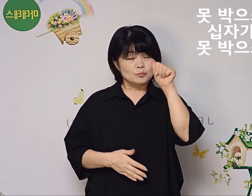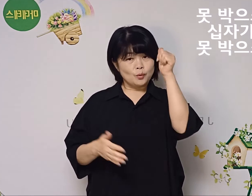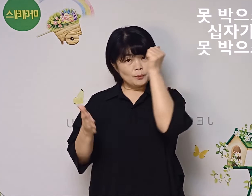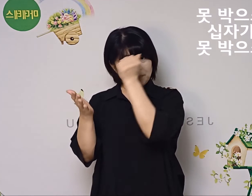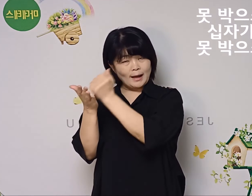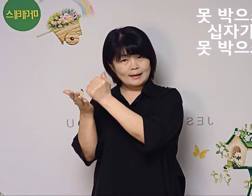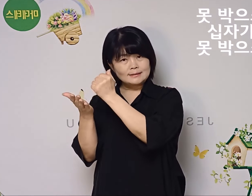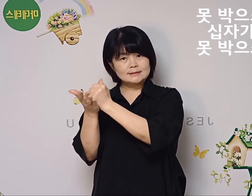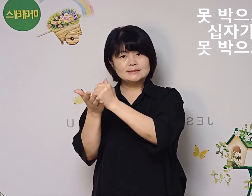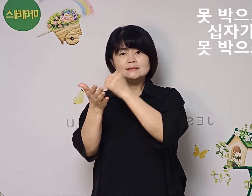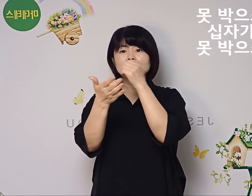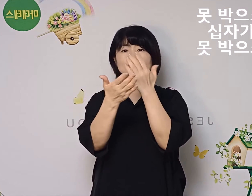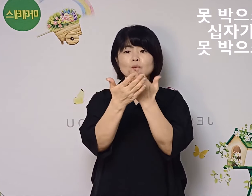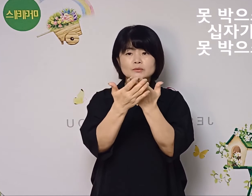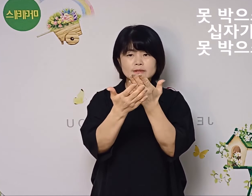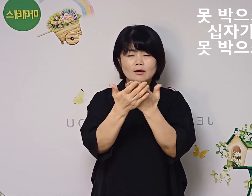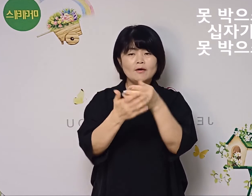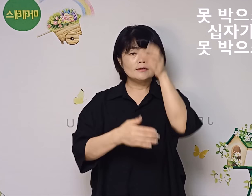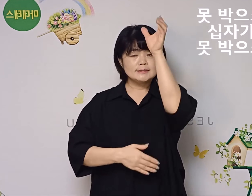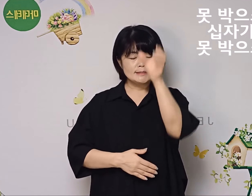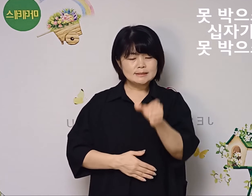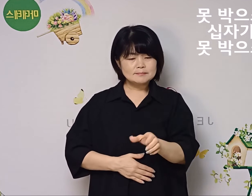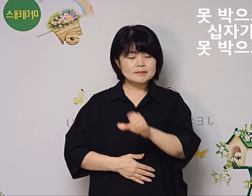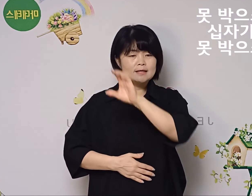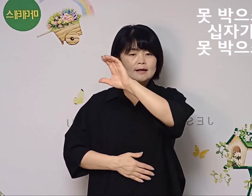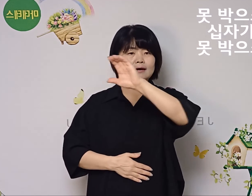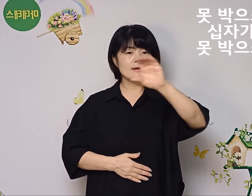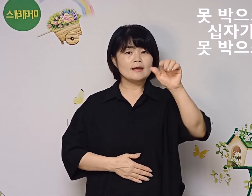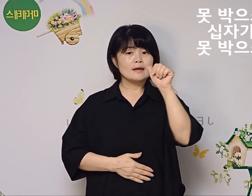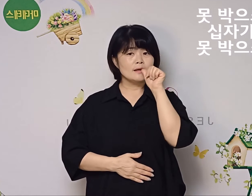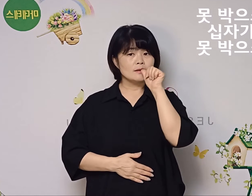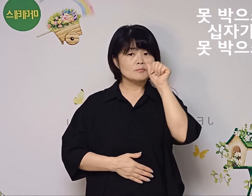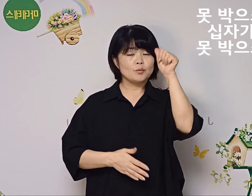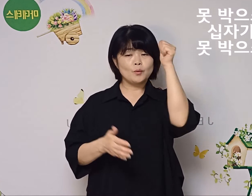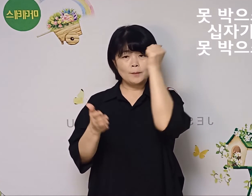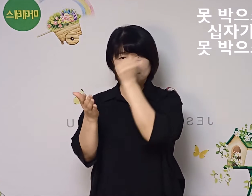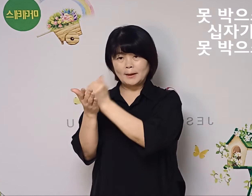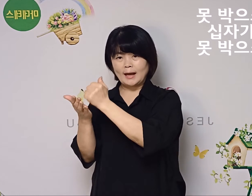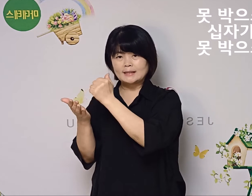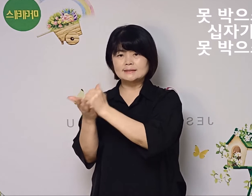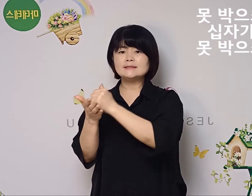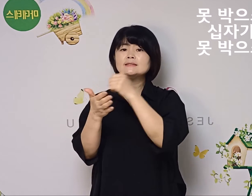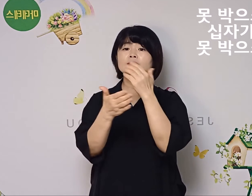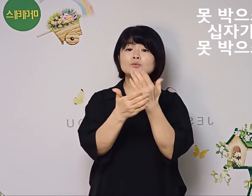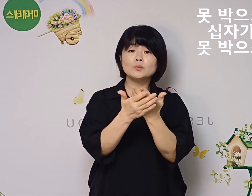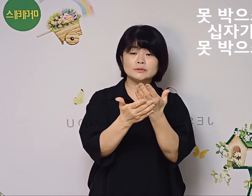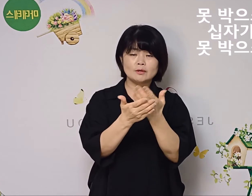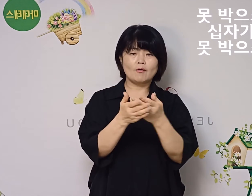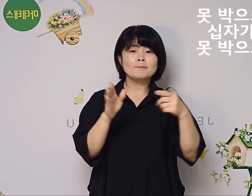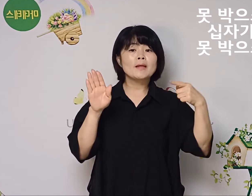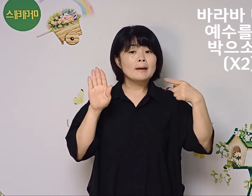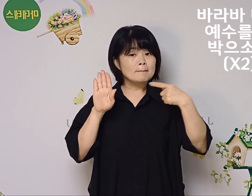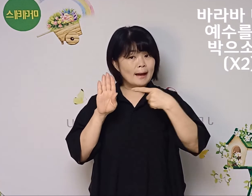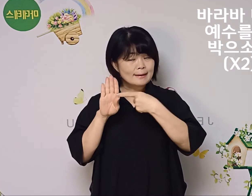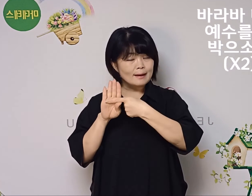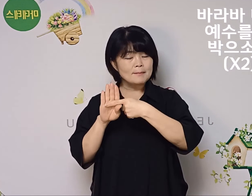무, 박으, 소서, 십자가에 무, 박으, 소서.